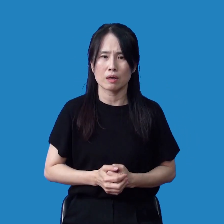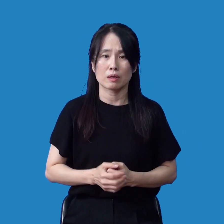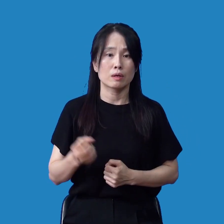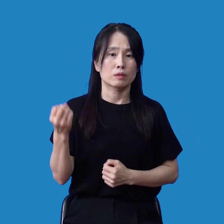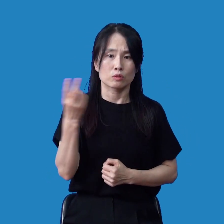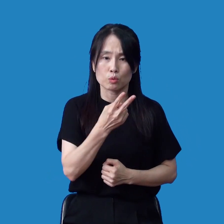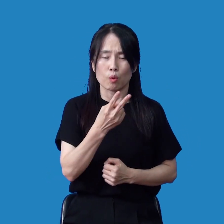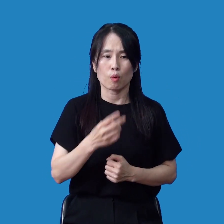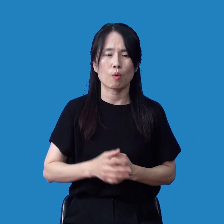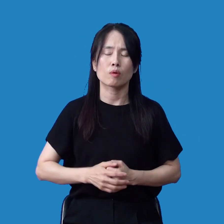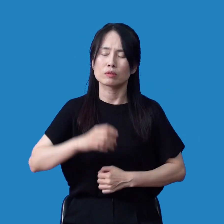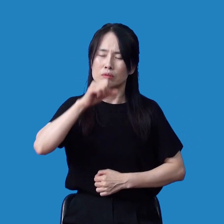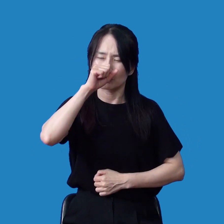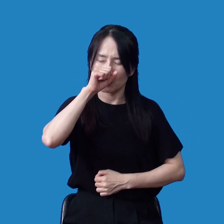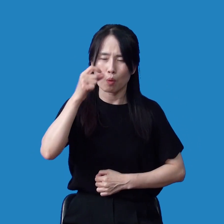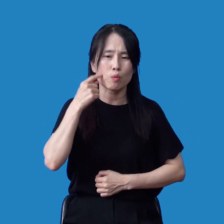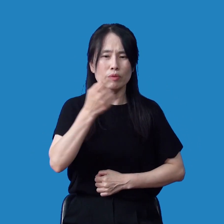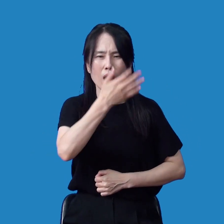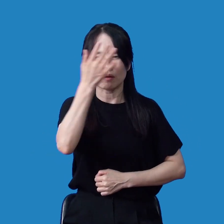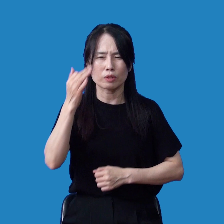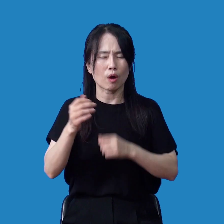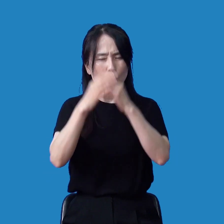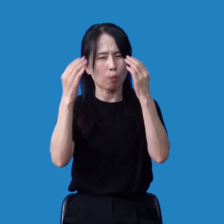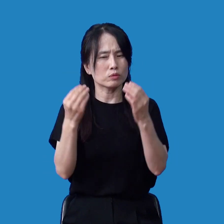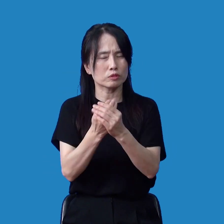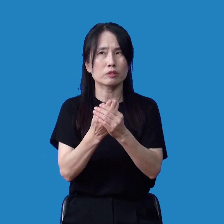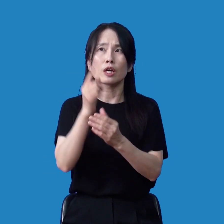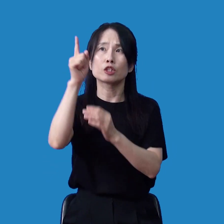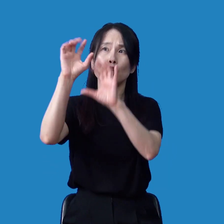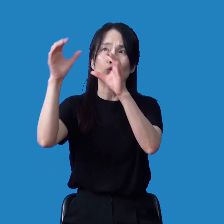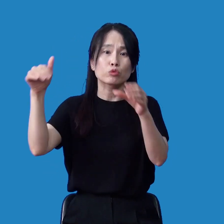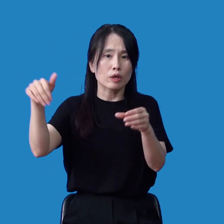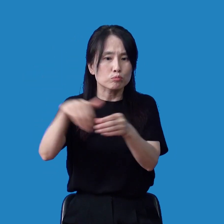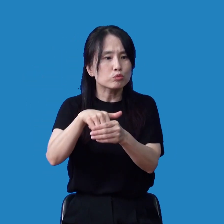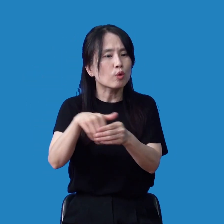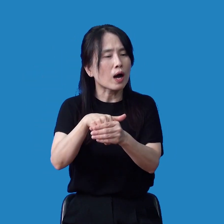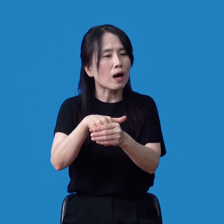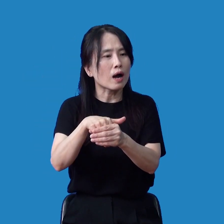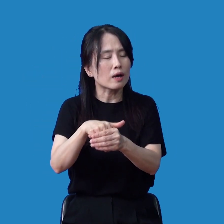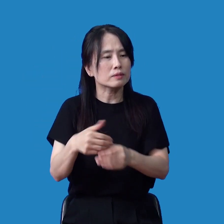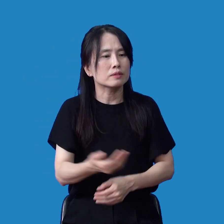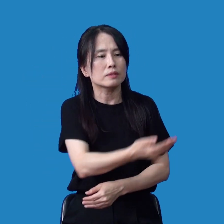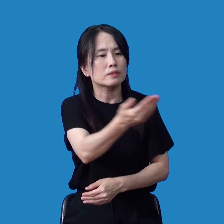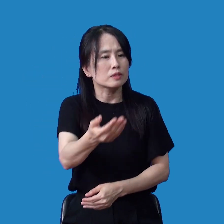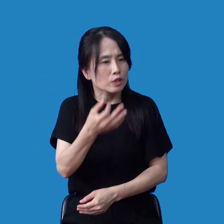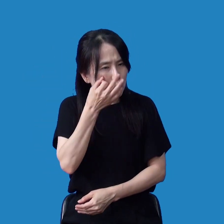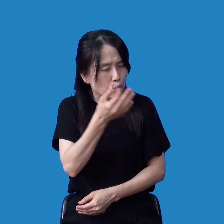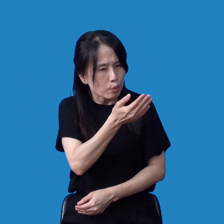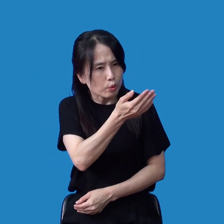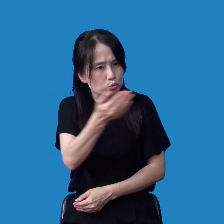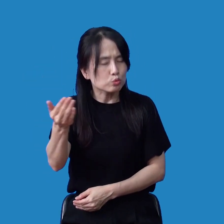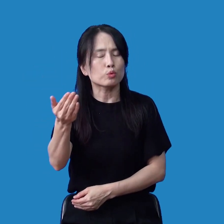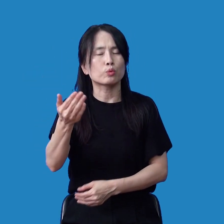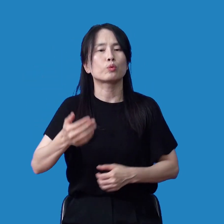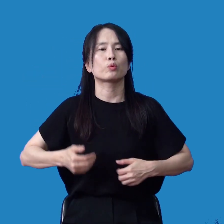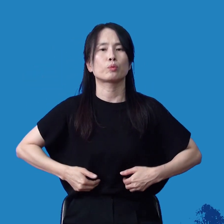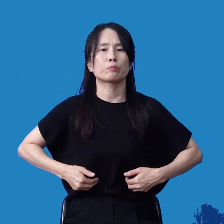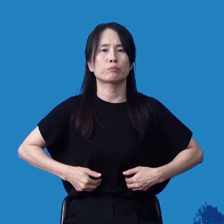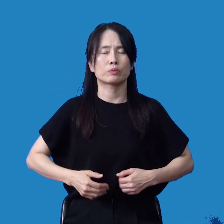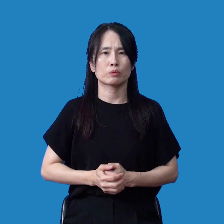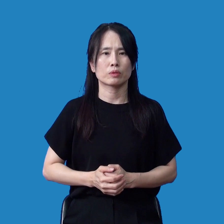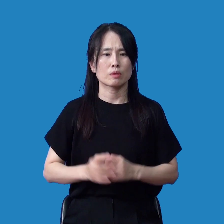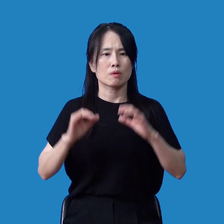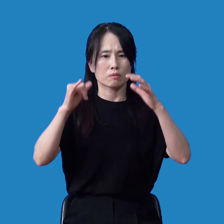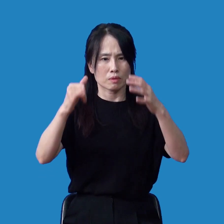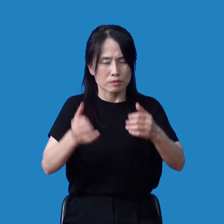나아가서 선하고 아름답고 온전한 천국의 문화를 그들에게 제시해 줄 수 있어야 됩니다.